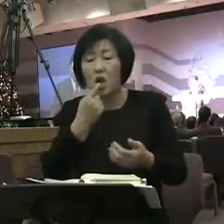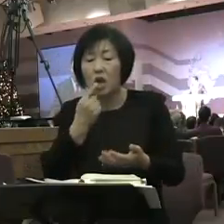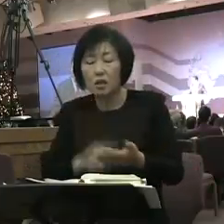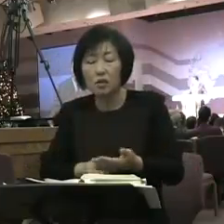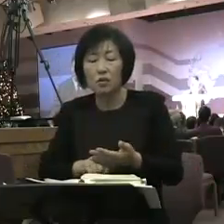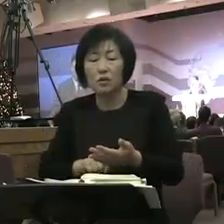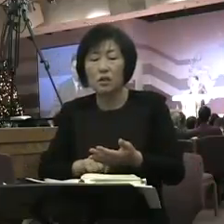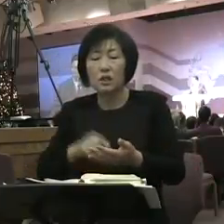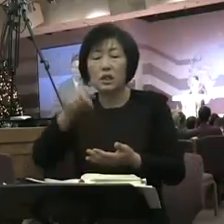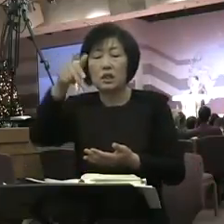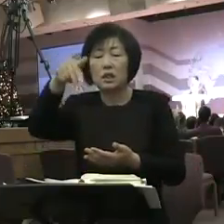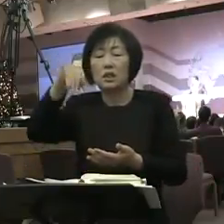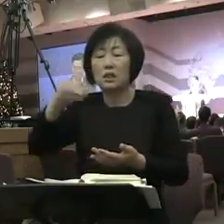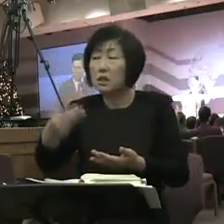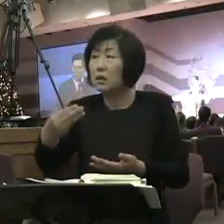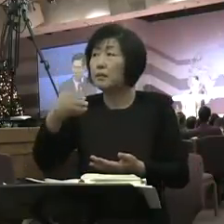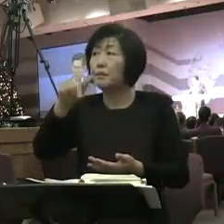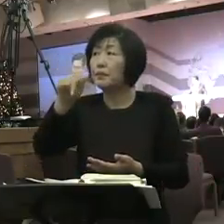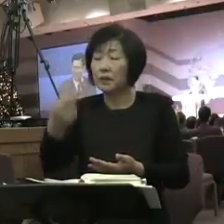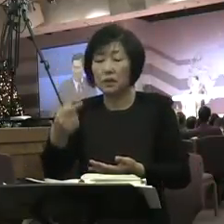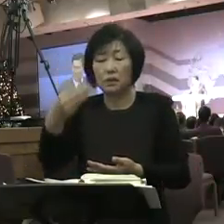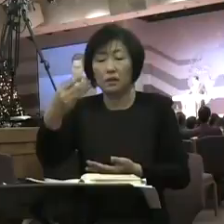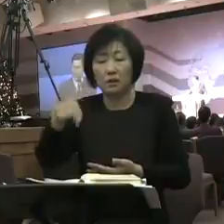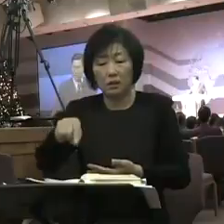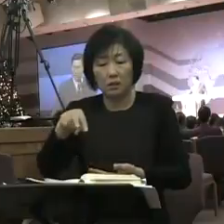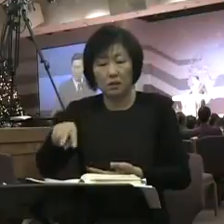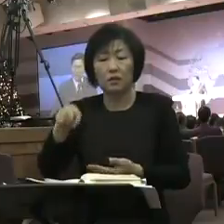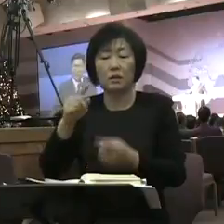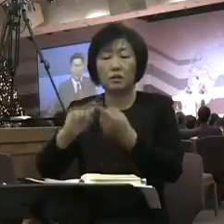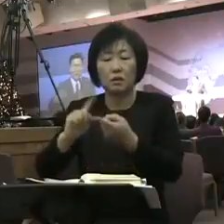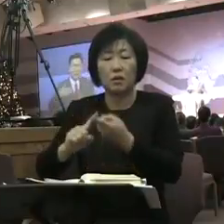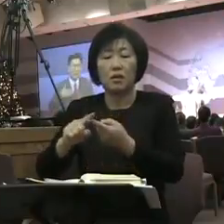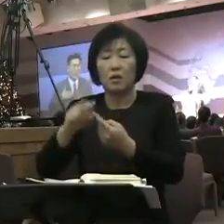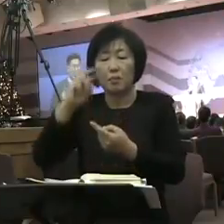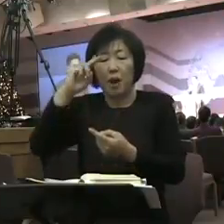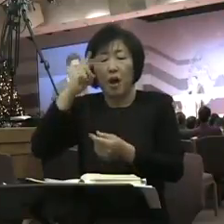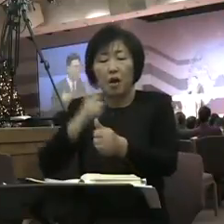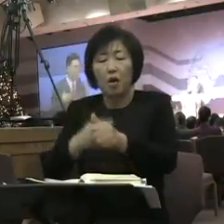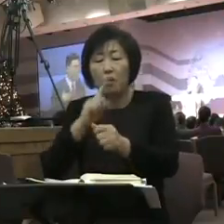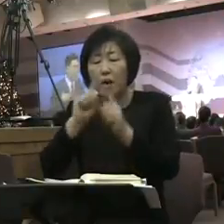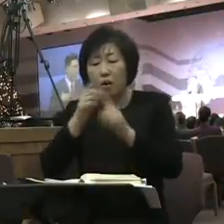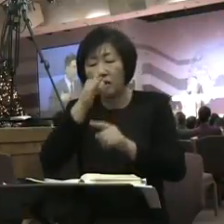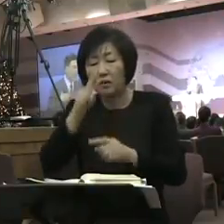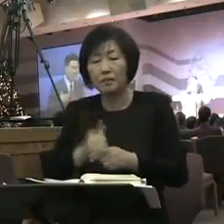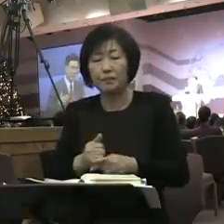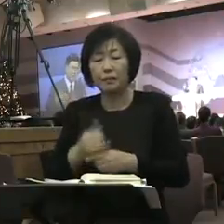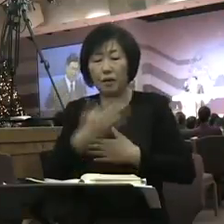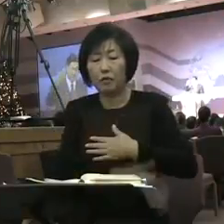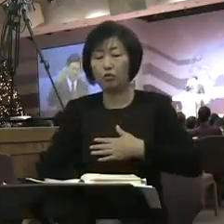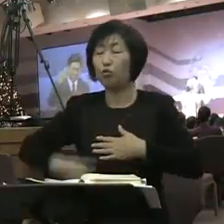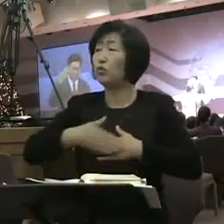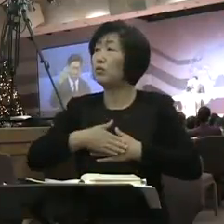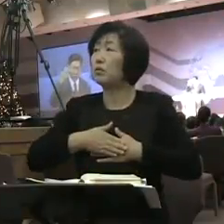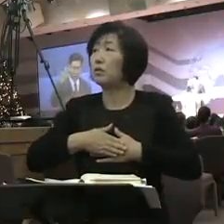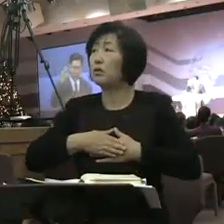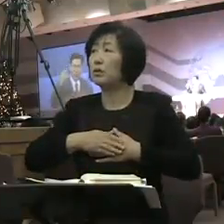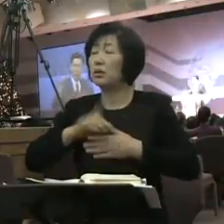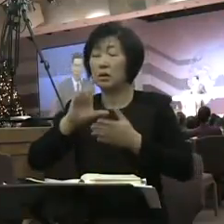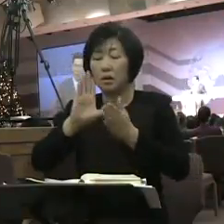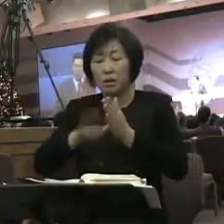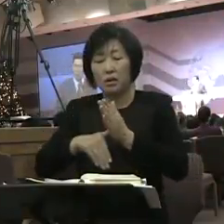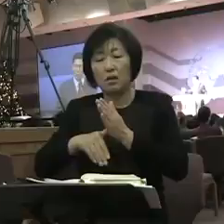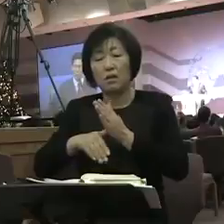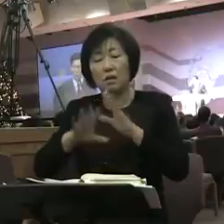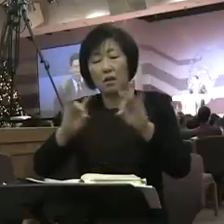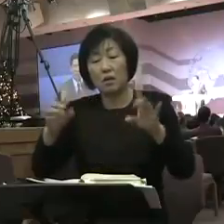질그릇에 대해서 바울은 지금 얘기를 하고 있어요. 이 육신이 어떻게 됩니까? 여러분, 때로는 눈도 자꾸